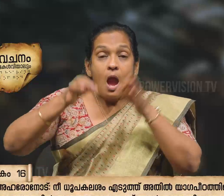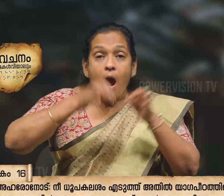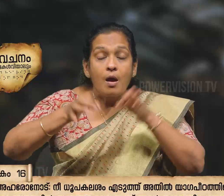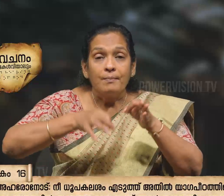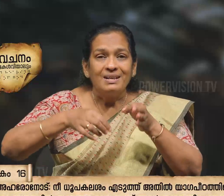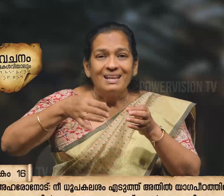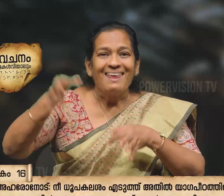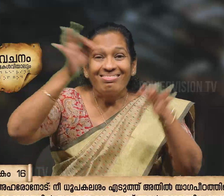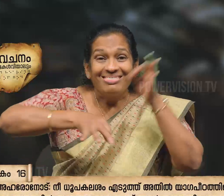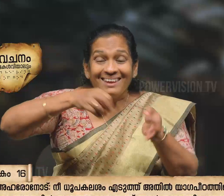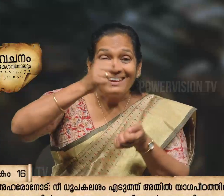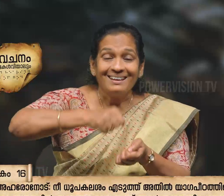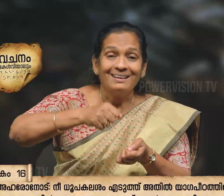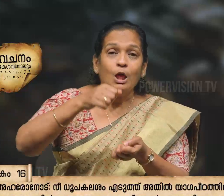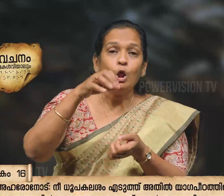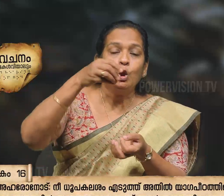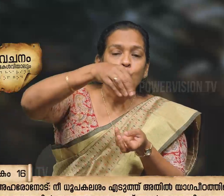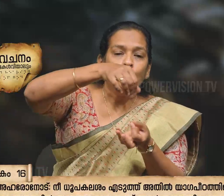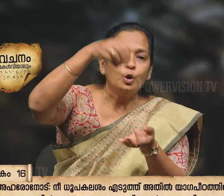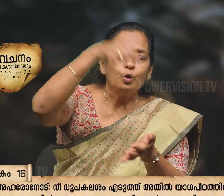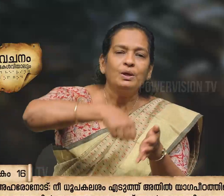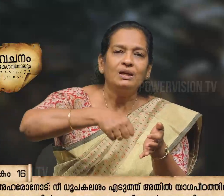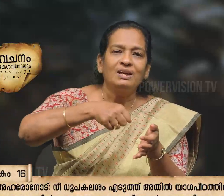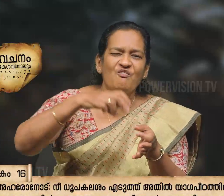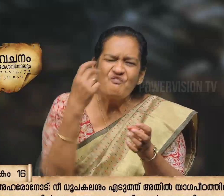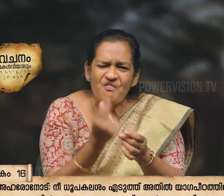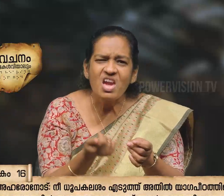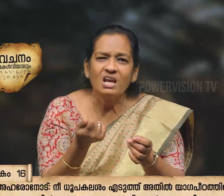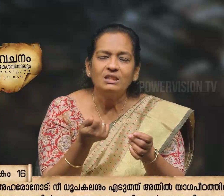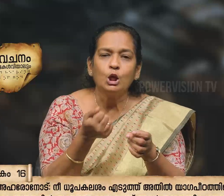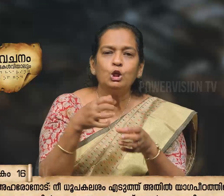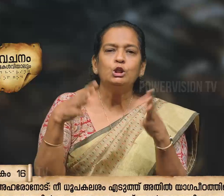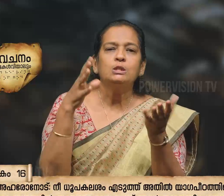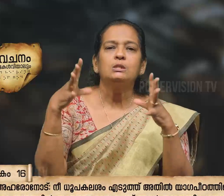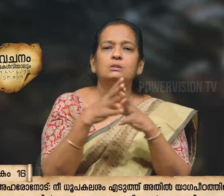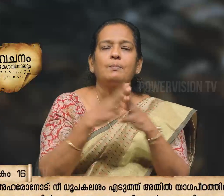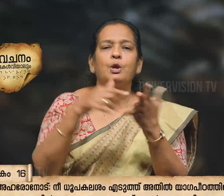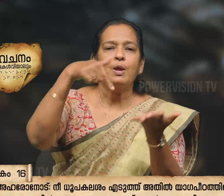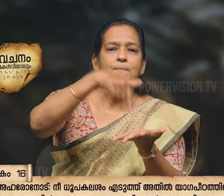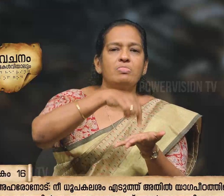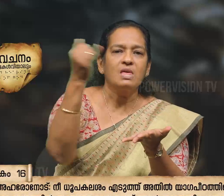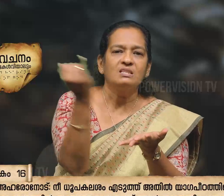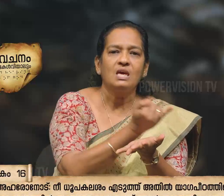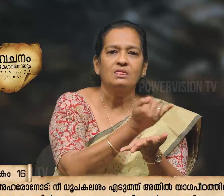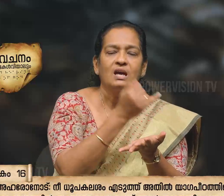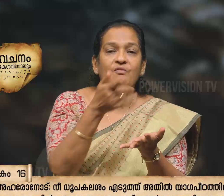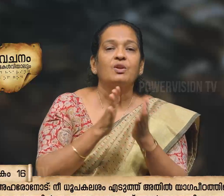യാഗപീഠത്തിലെ തീയിട്ട് ധൂപവർഗവും ഇട്ട് വേഗത്തിൽ സഭയുടെ മധ്യേ ചെന്ന് അവർക്ക്